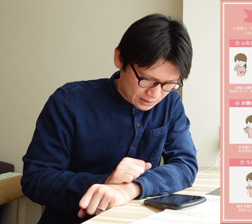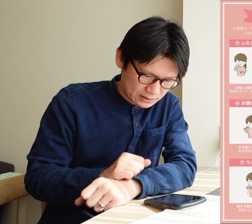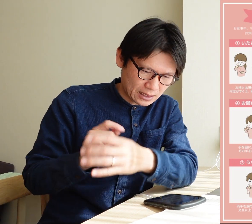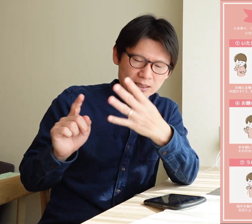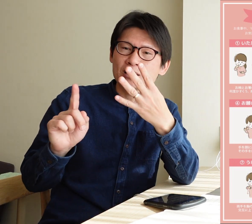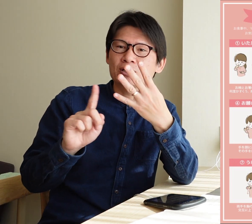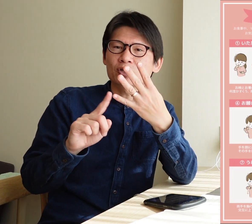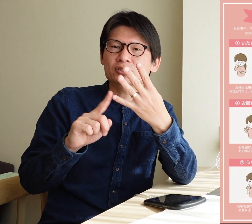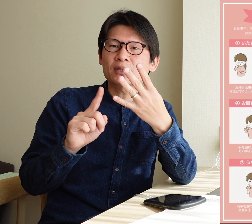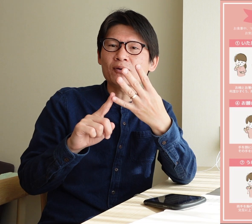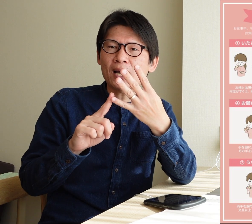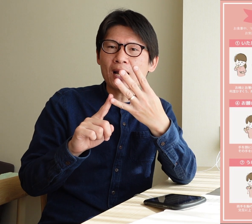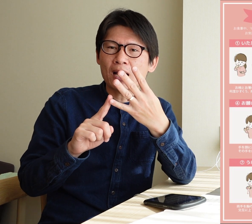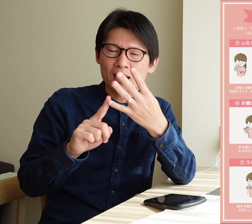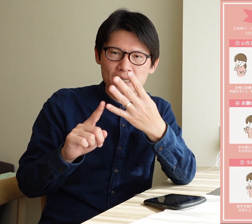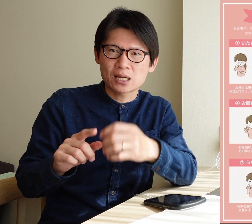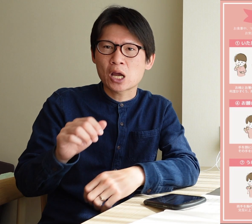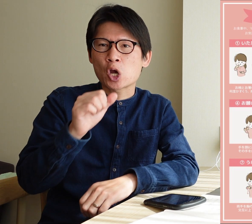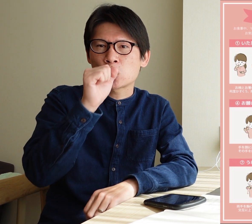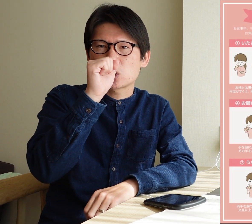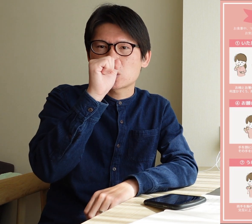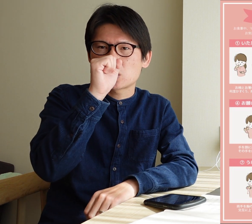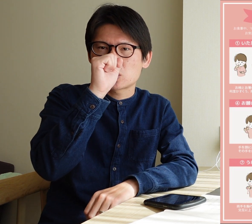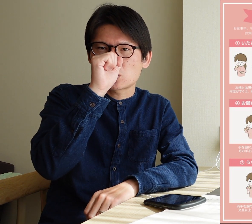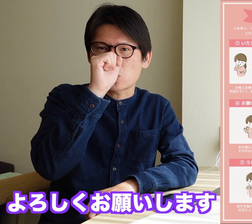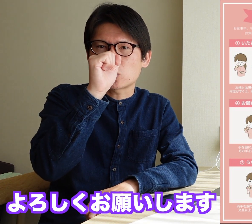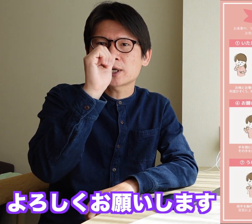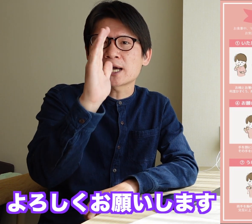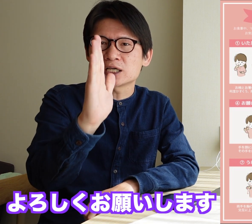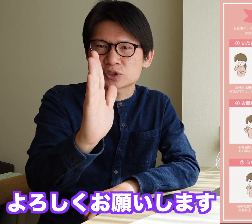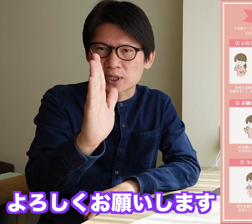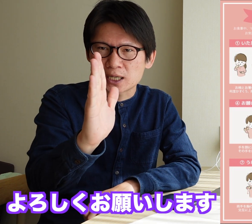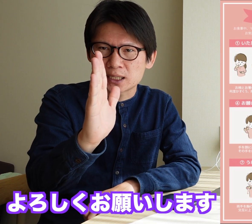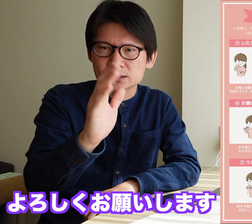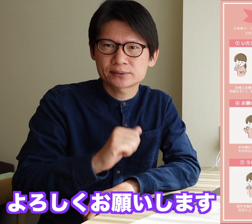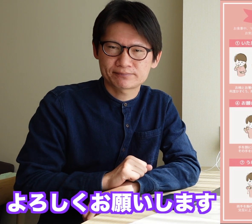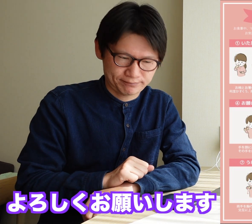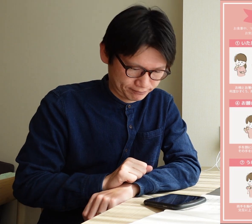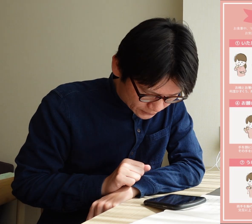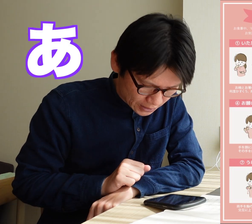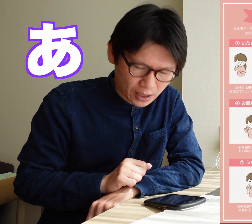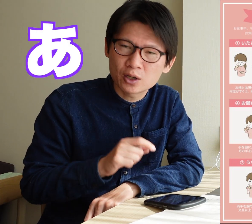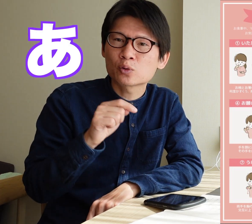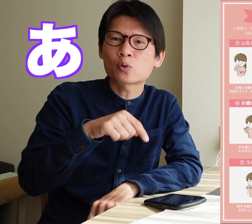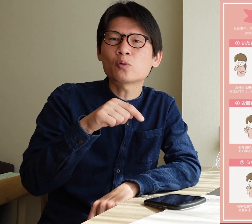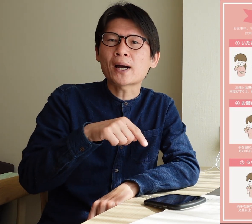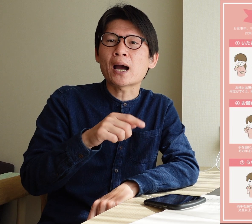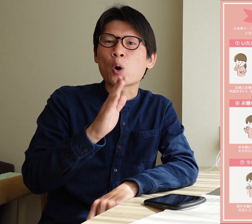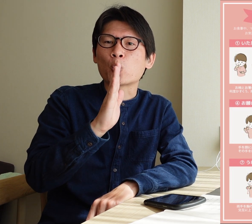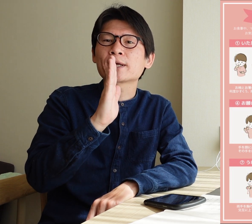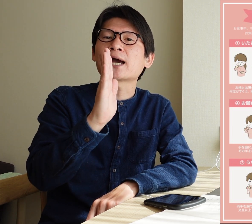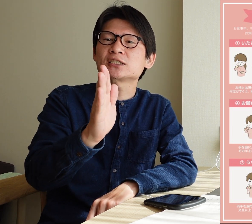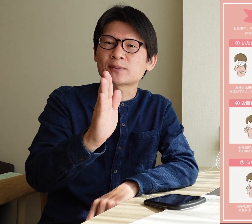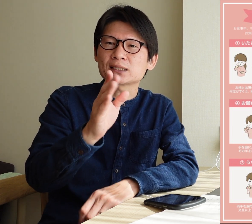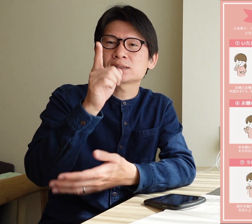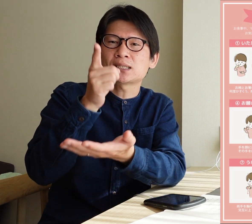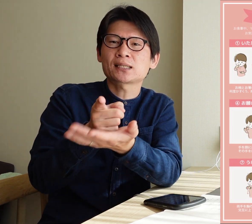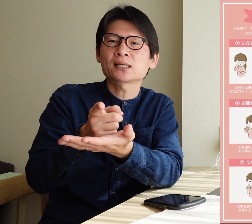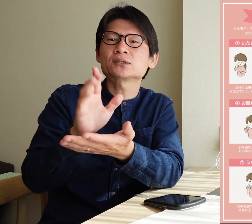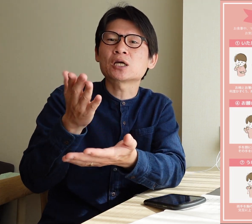で、4つ目はお願いします。あ、ここはお願いしますだけなんですけども